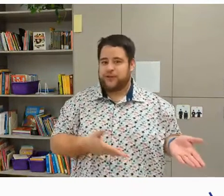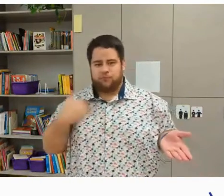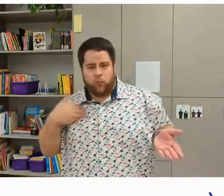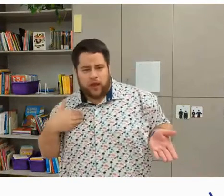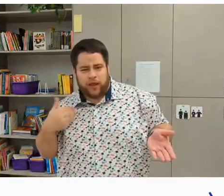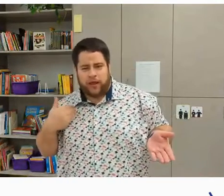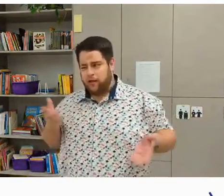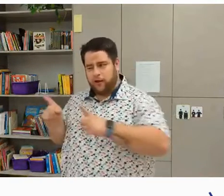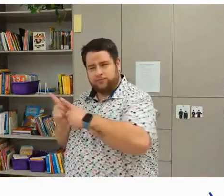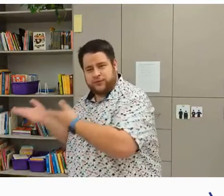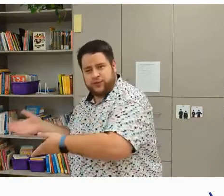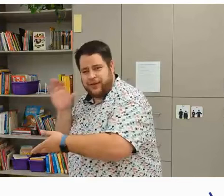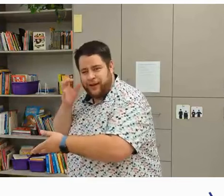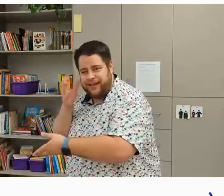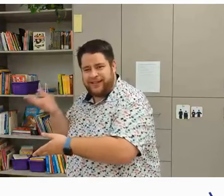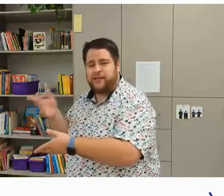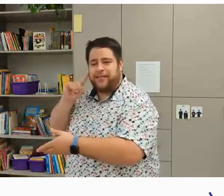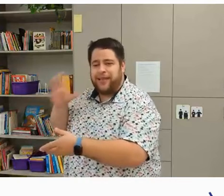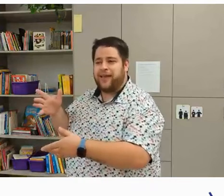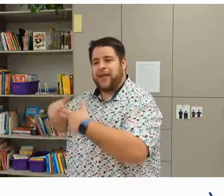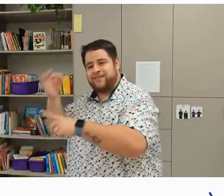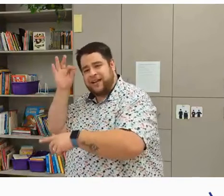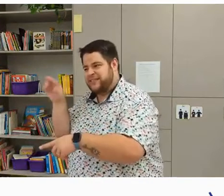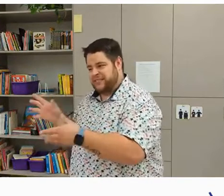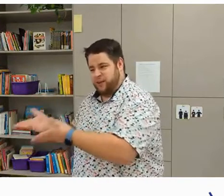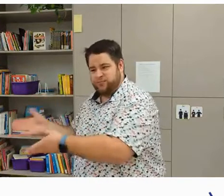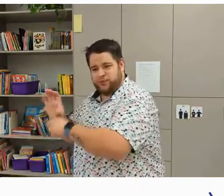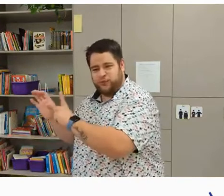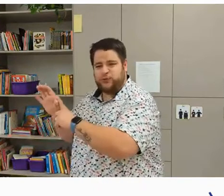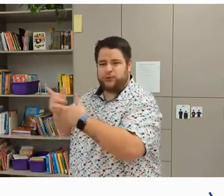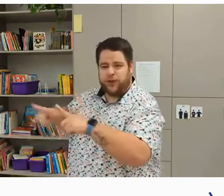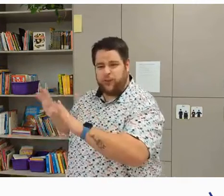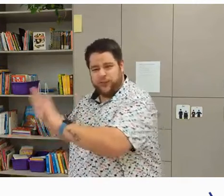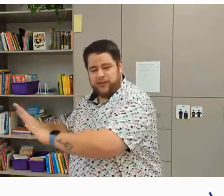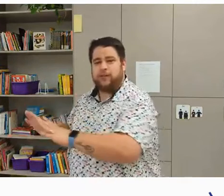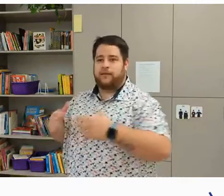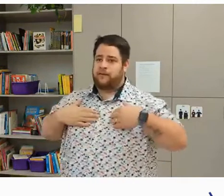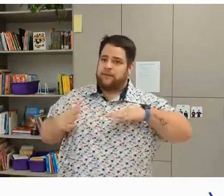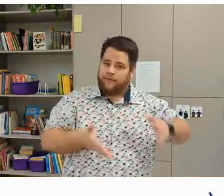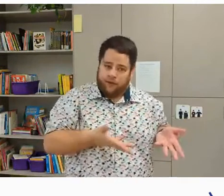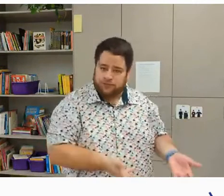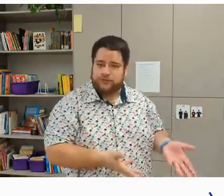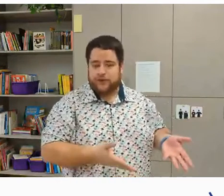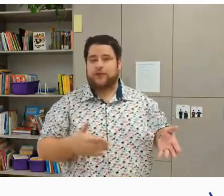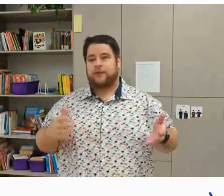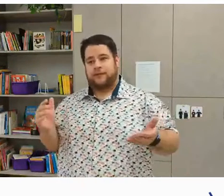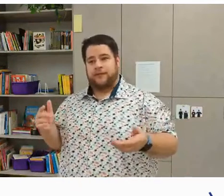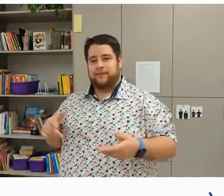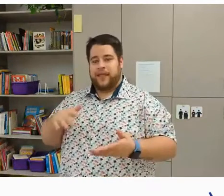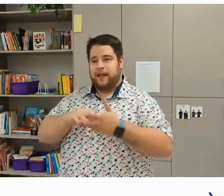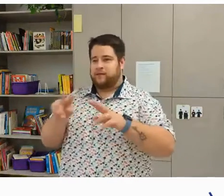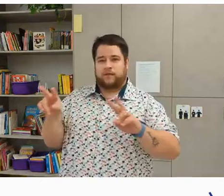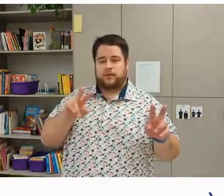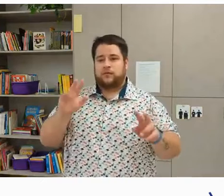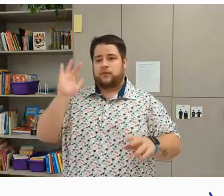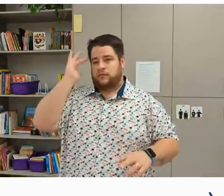qu'elle communique, moi, c'est comme ça, OK. Les personnes entendantes fonctionnent comme ci, comme ça, les personnes sourdes comme ci, comme ça. » Donc, les élèves voient